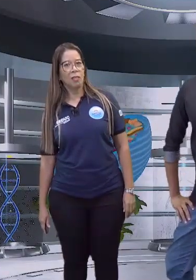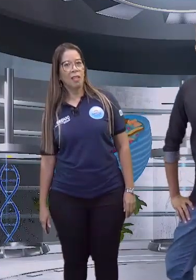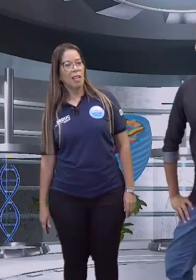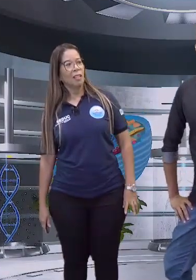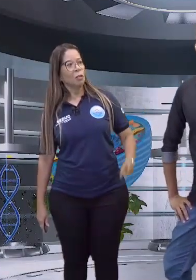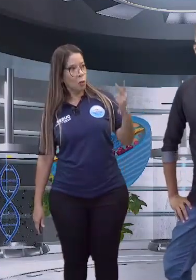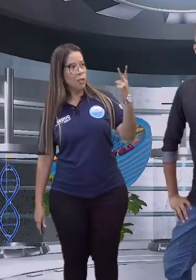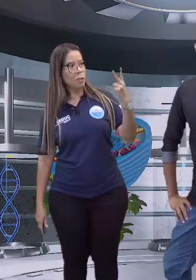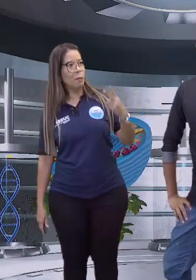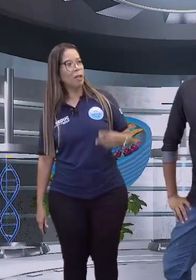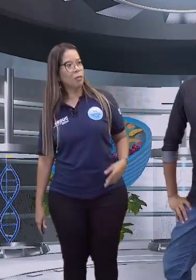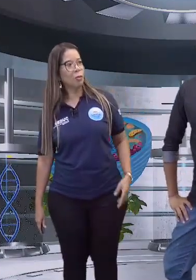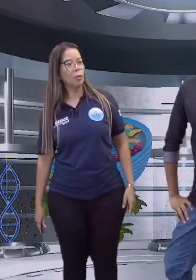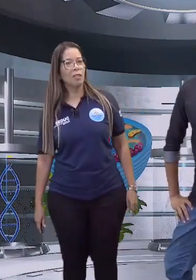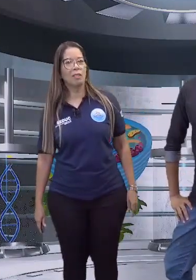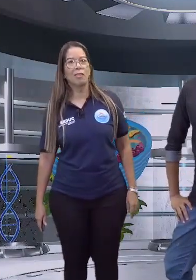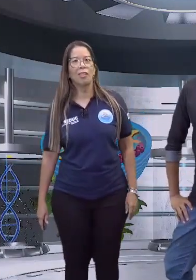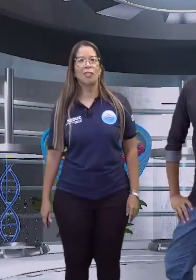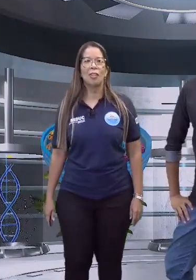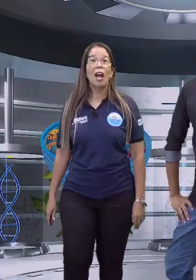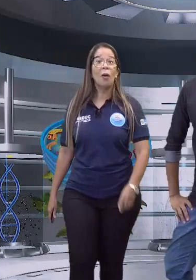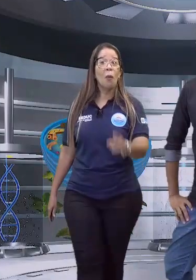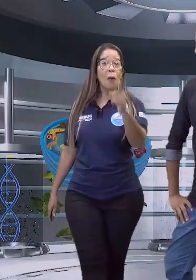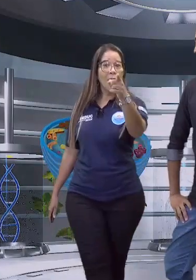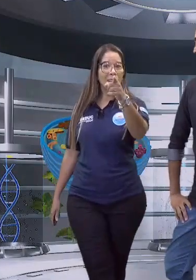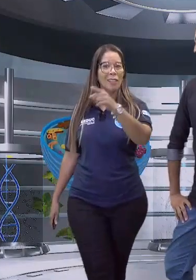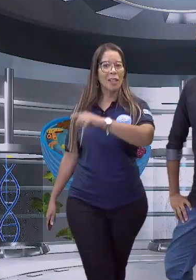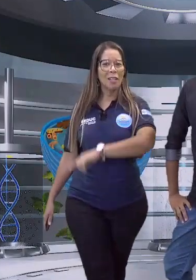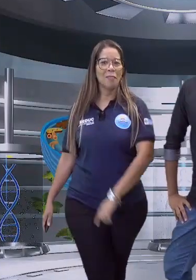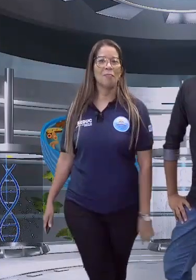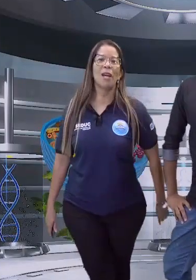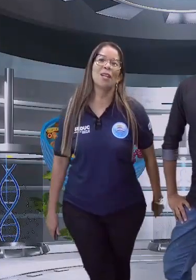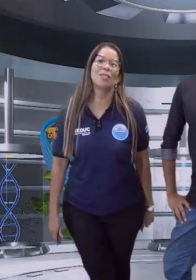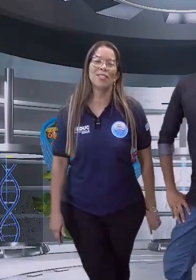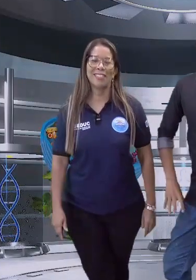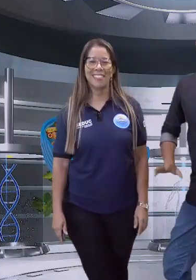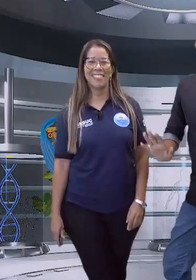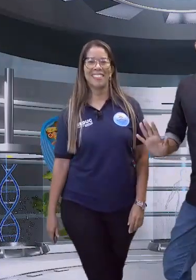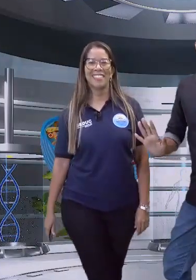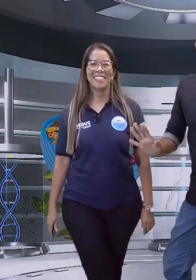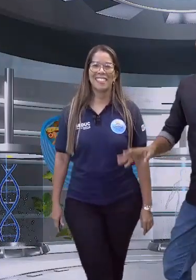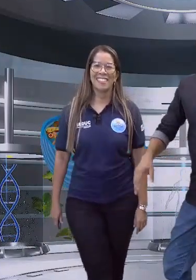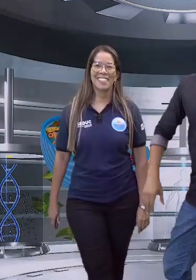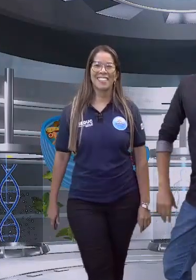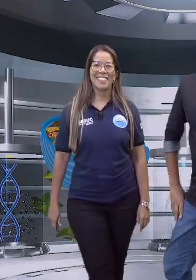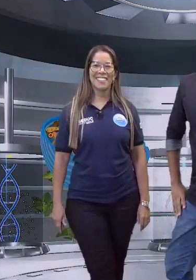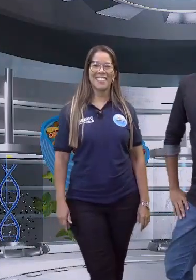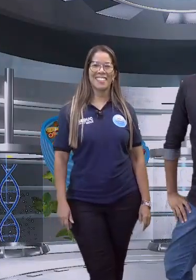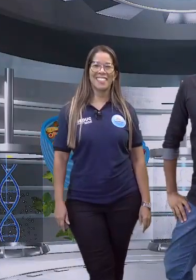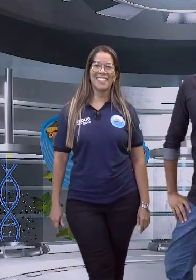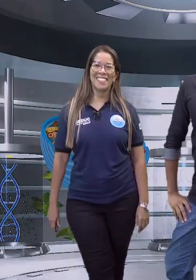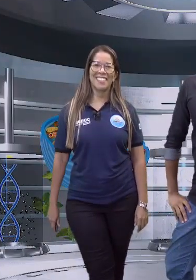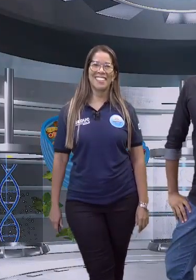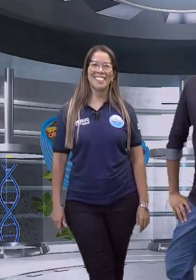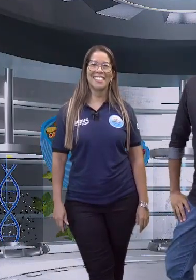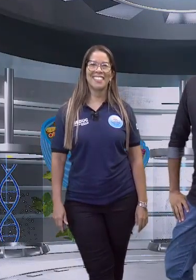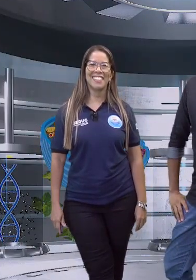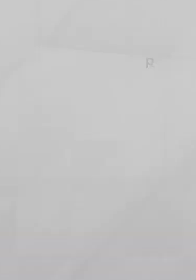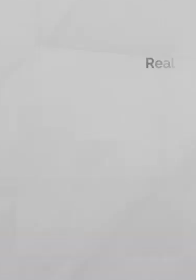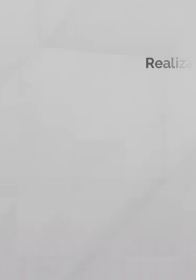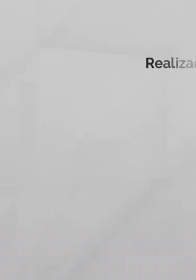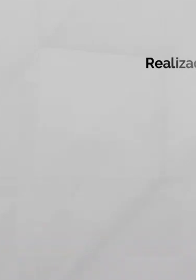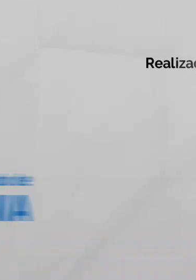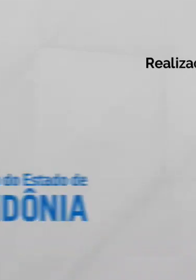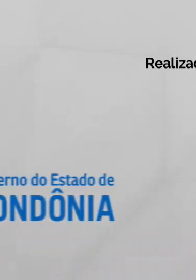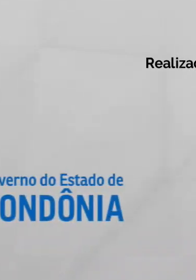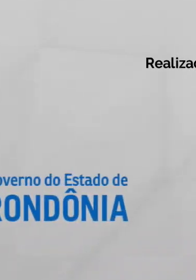sessão 2, parte 2, a gente aguarda aí. Beijo! Na trilogia. Tchau, gente!